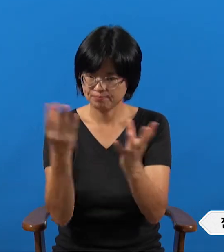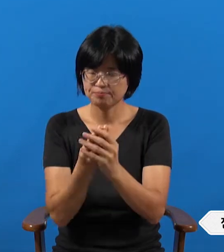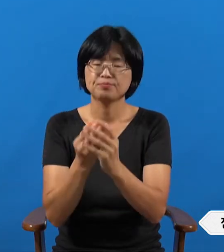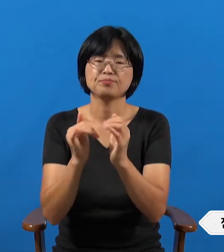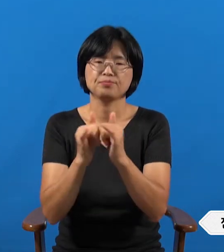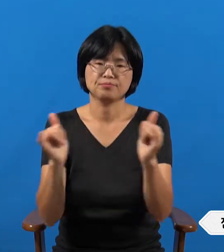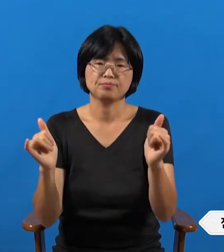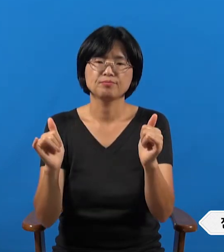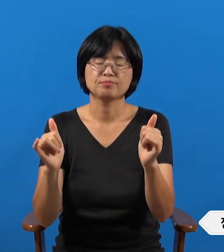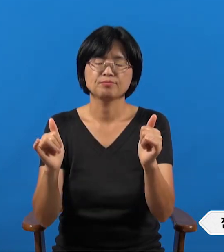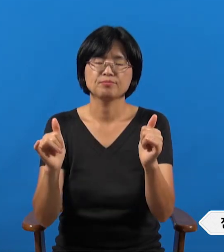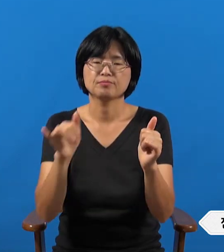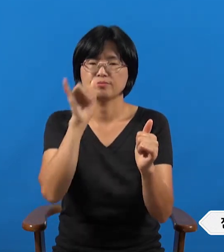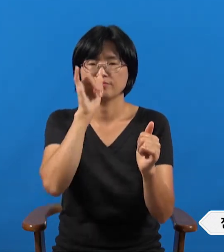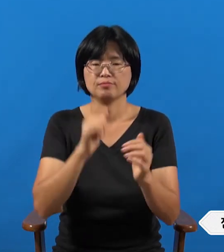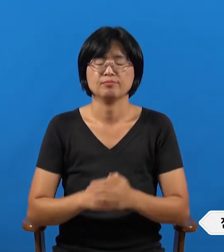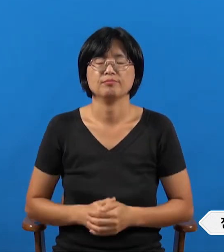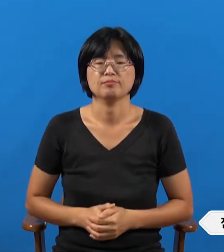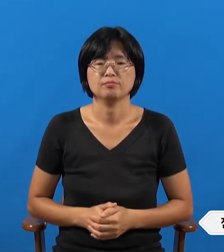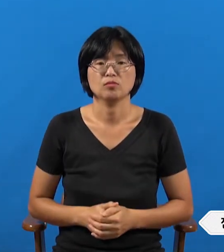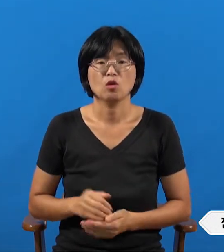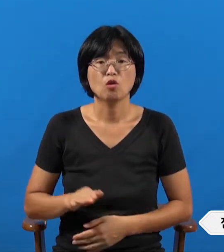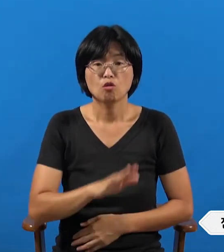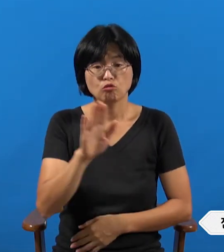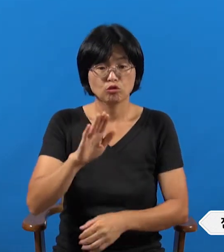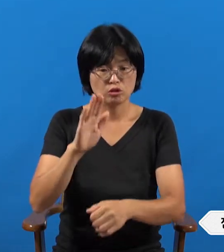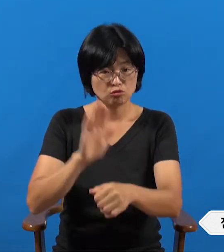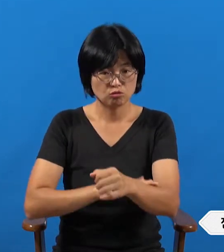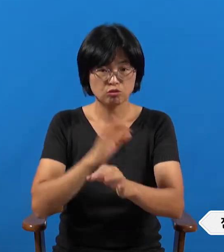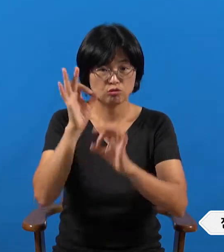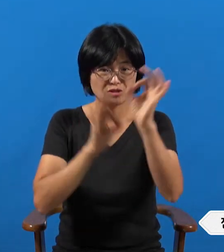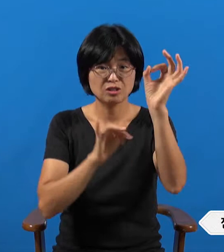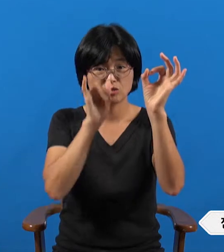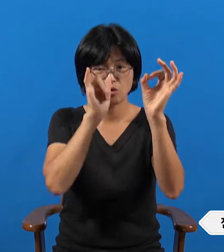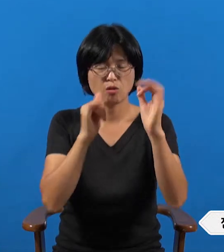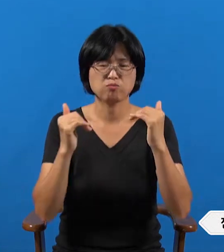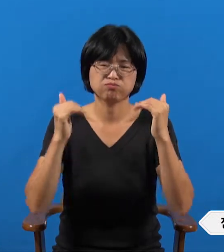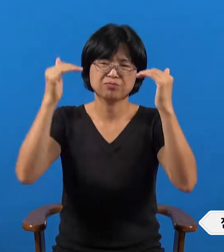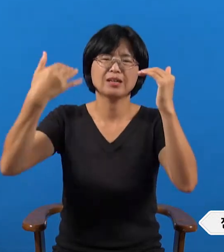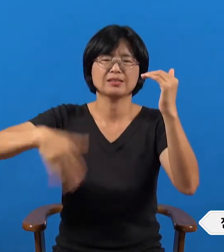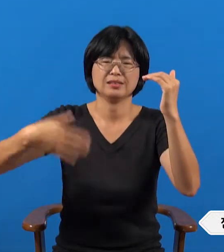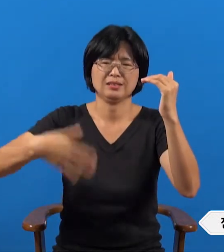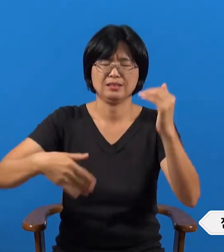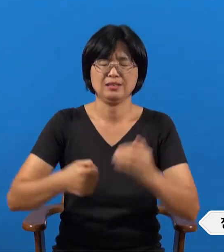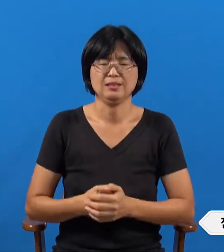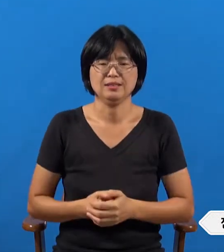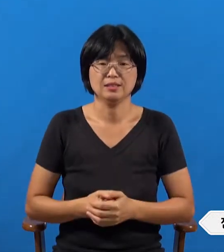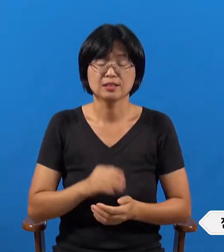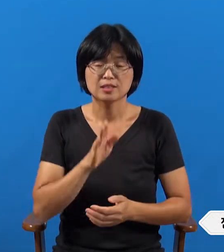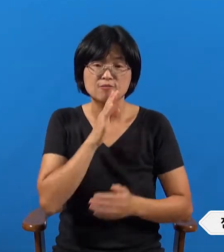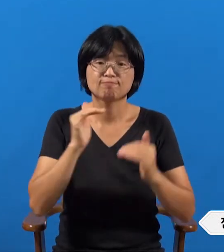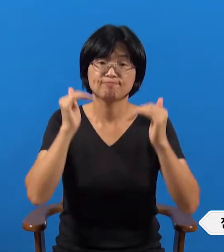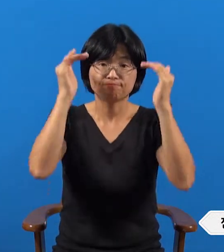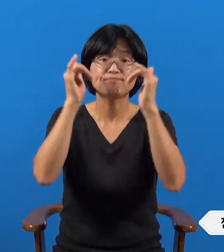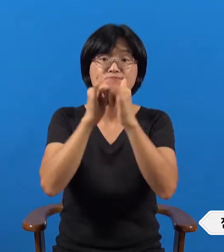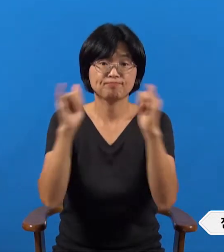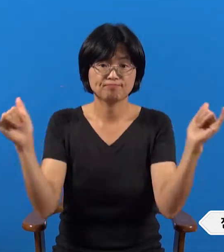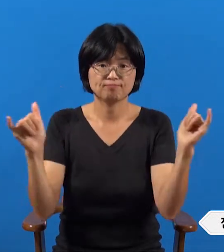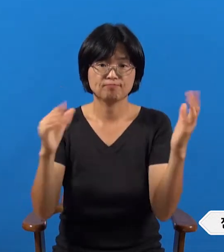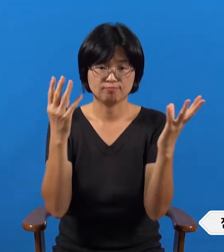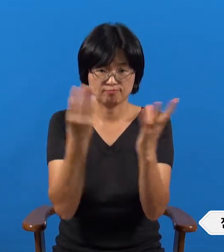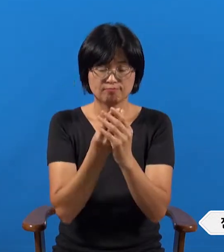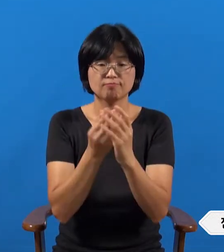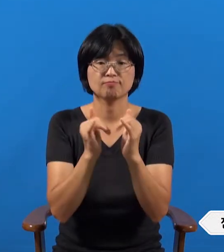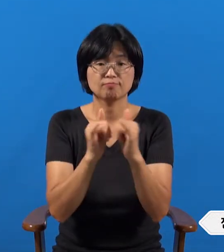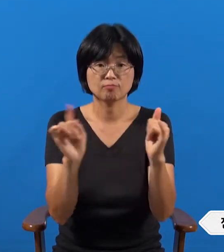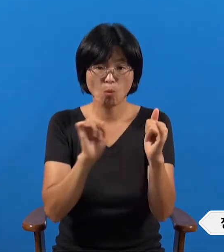사람이라. 말에 실수가 있다면 우리는 진짜 성숙하지 못하다는 겁니다. 정말